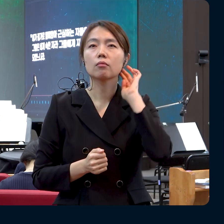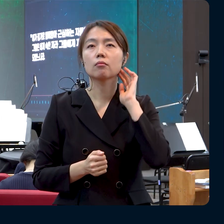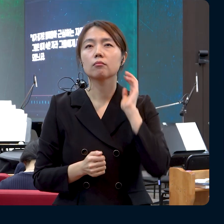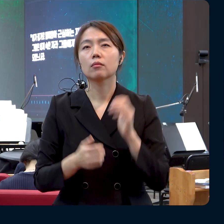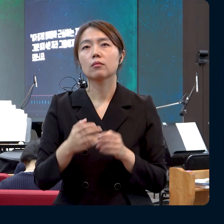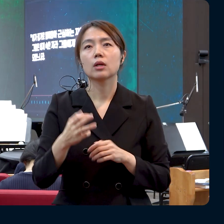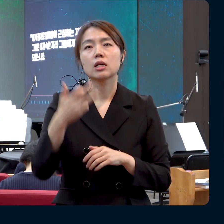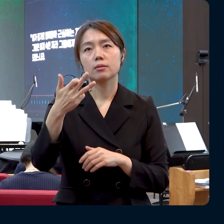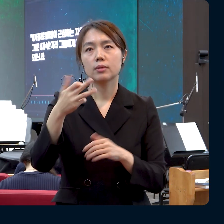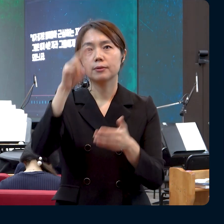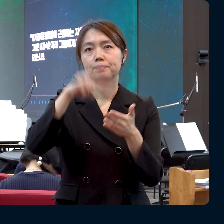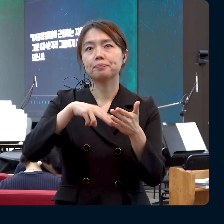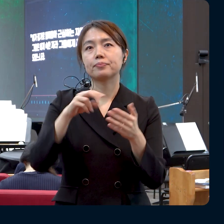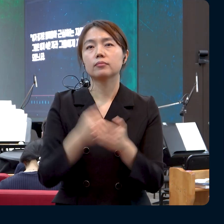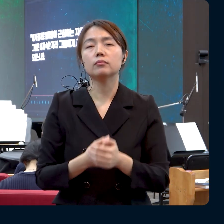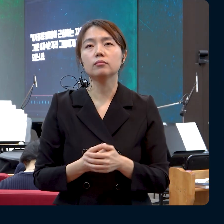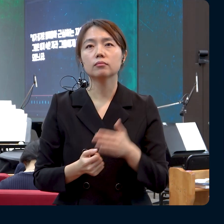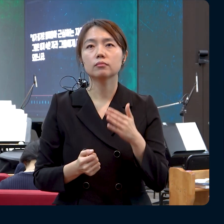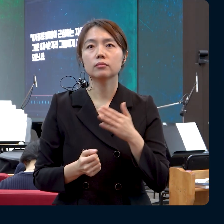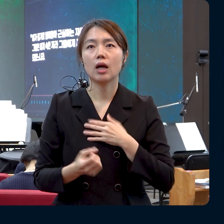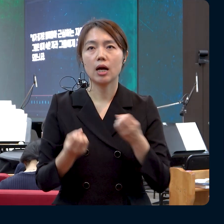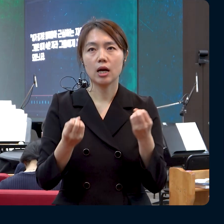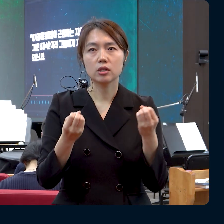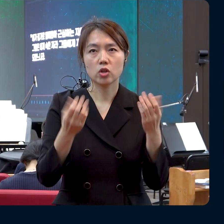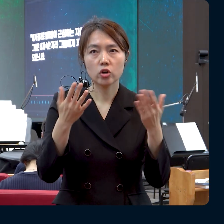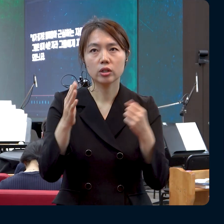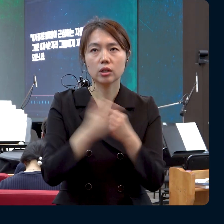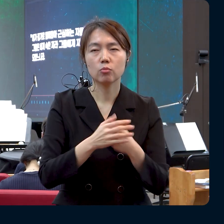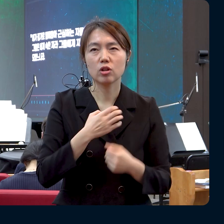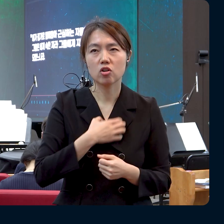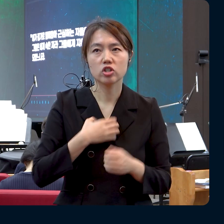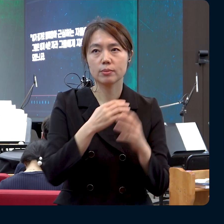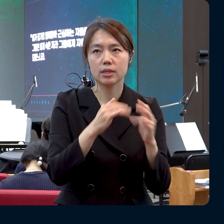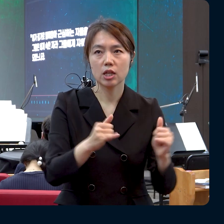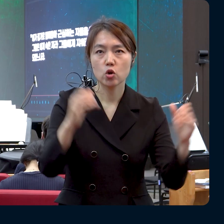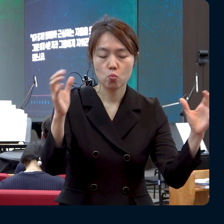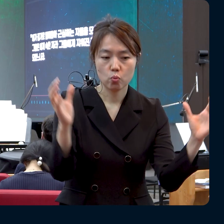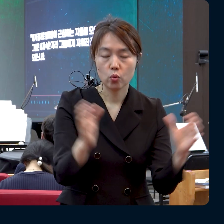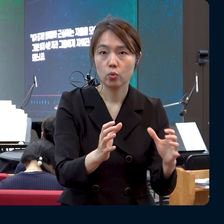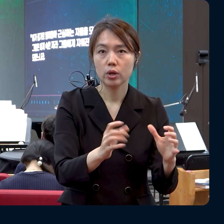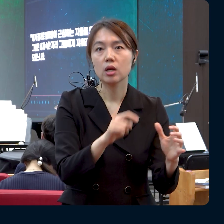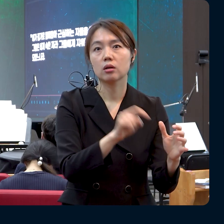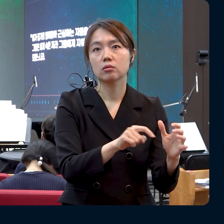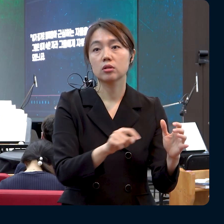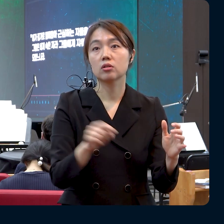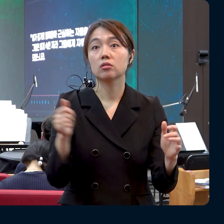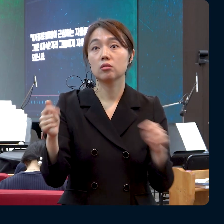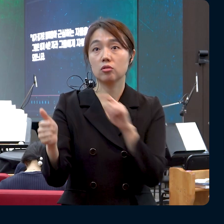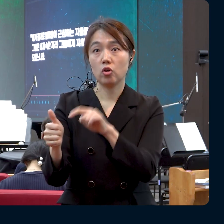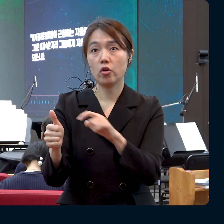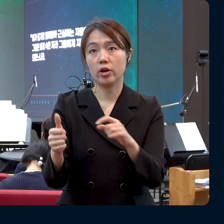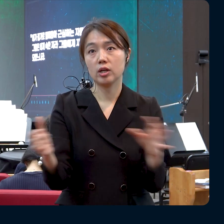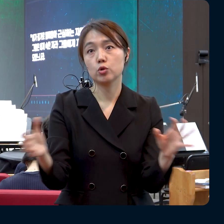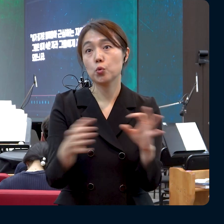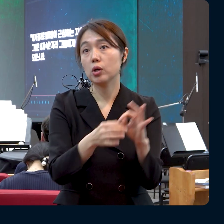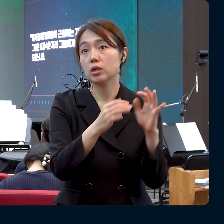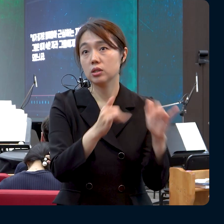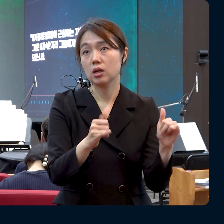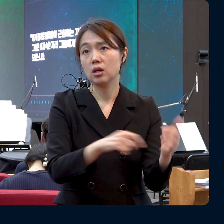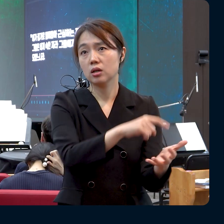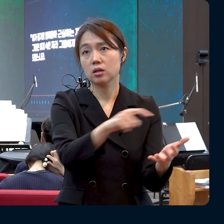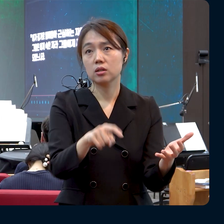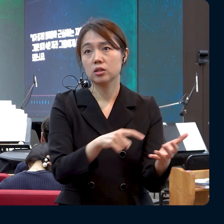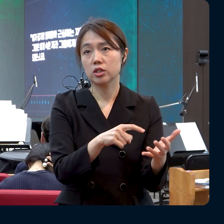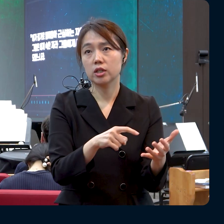읽겠습니다. 18절 같이 읽습니다. 내가 절기로 말미암아 근심하는 자들을 모으리니 그들은 내게 속한